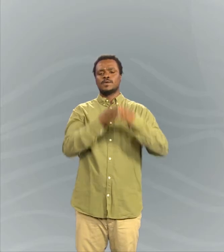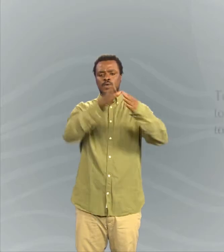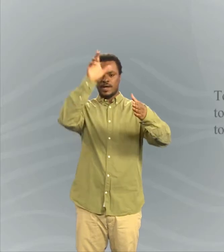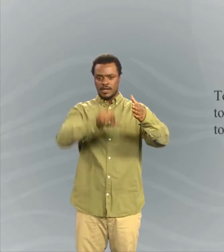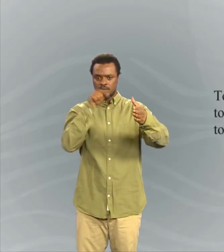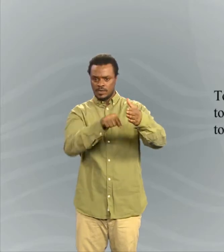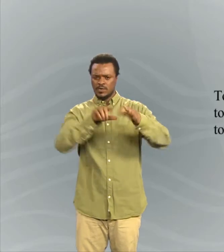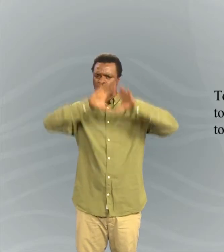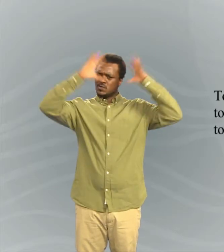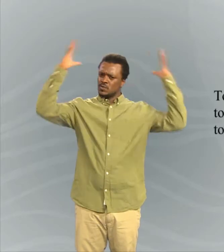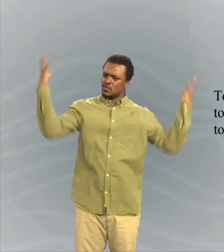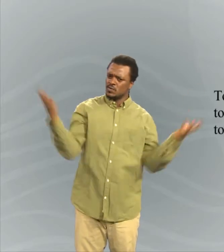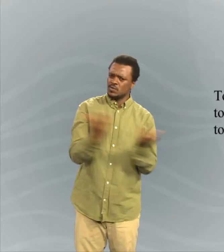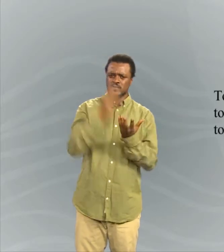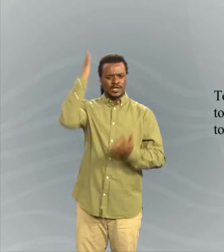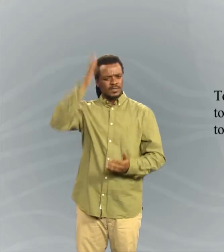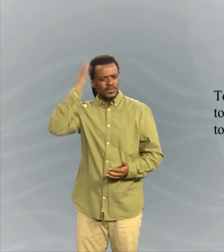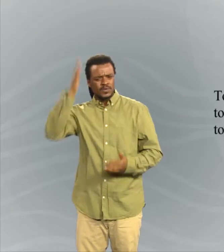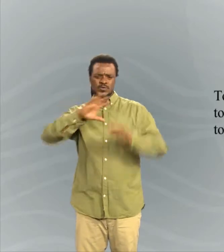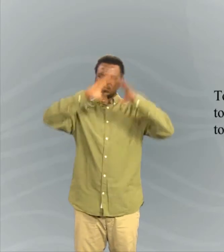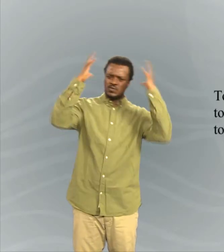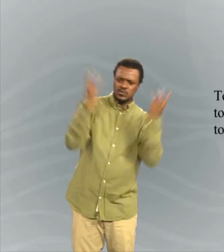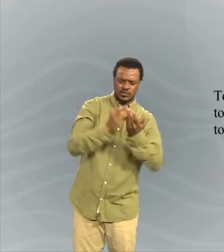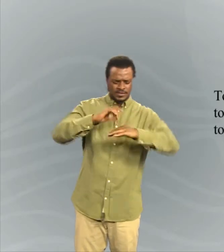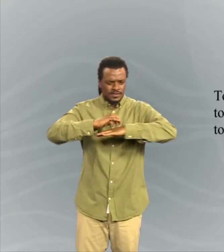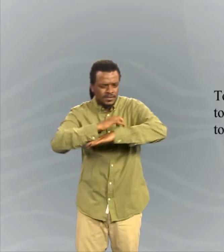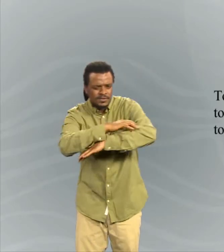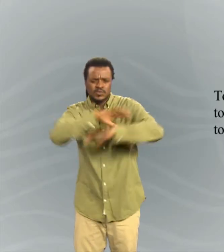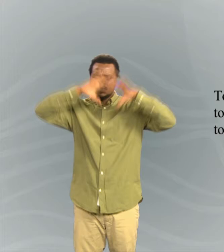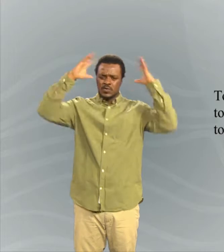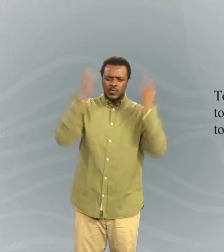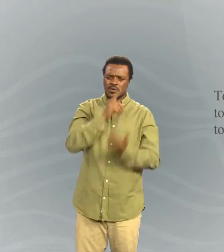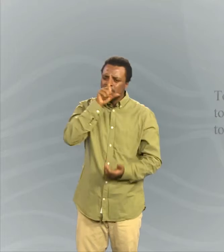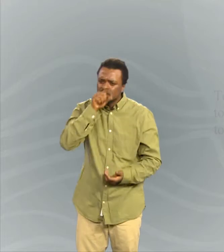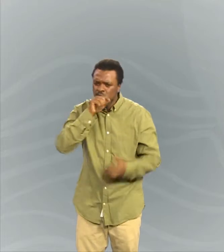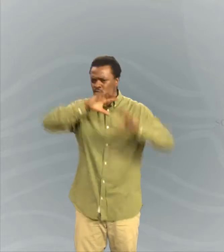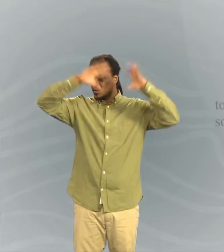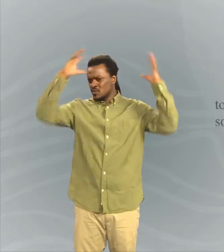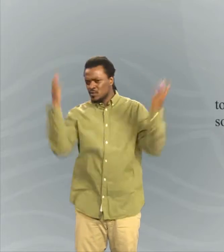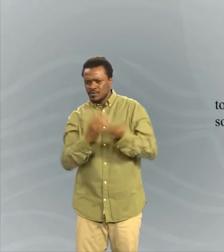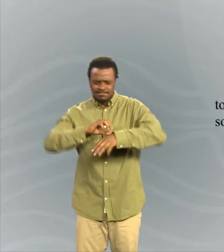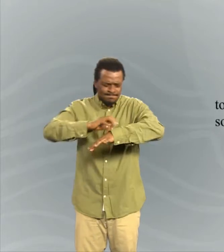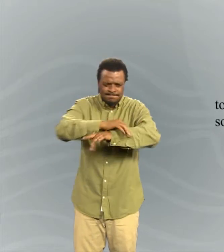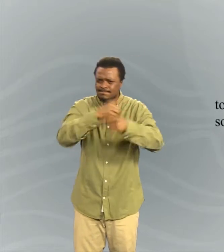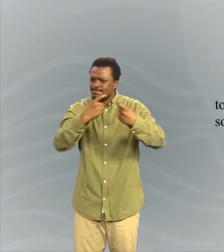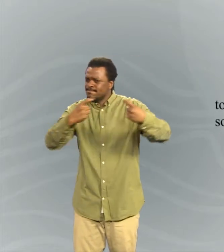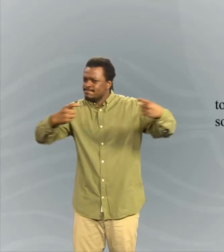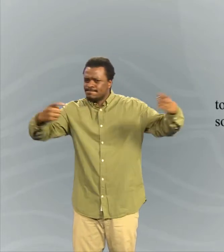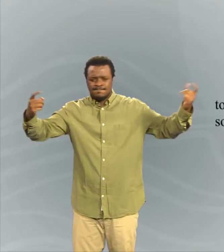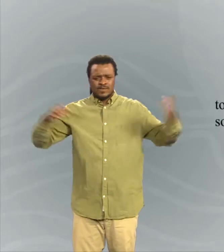Tous les animaux, toutes les petites bêtes, tous les oiseaux, Tous ceux qui se déplacent sur